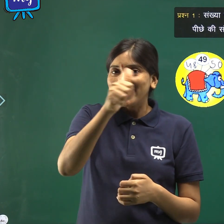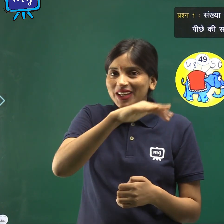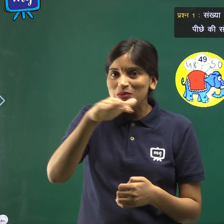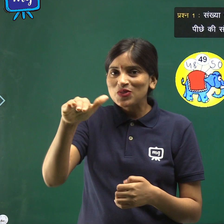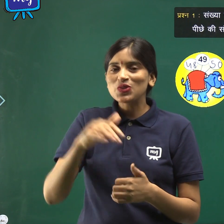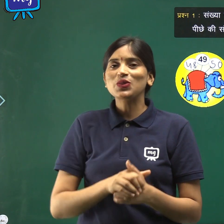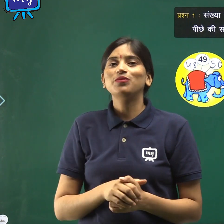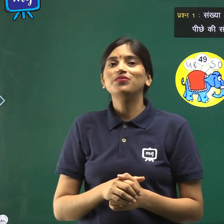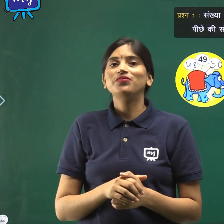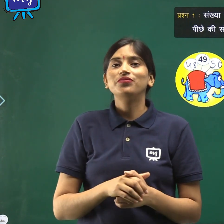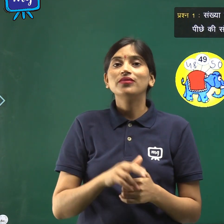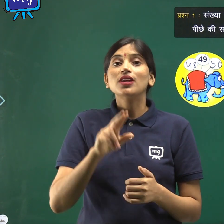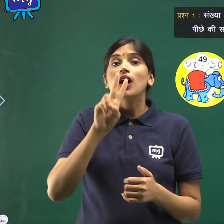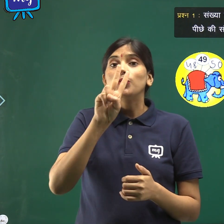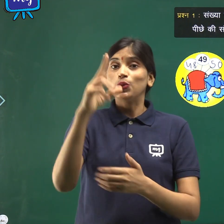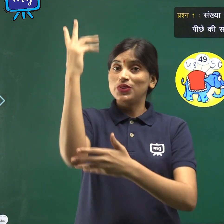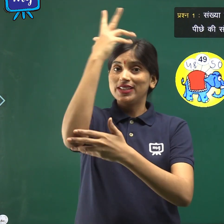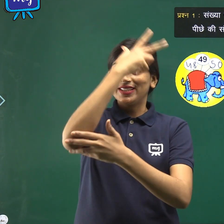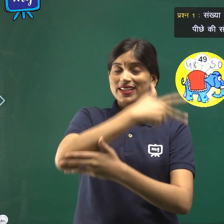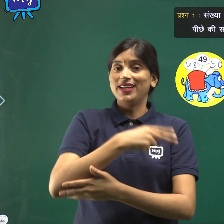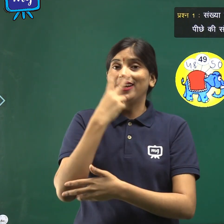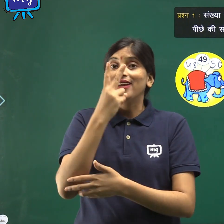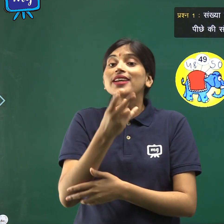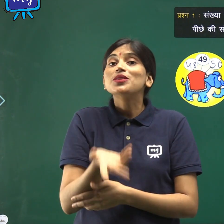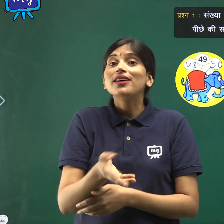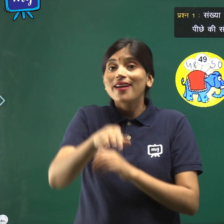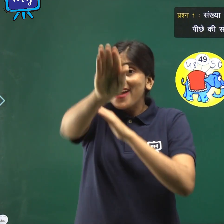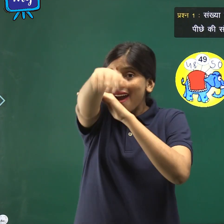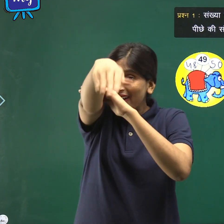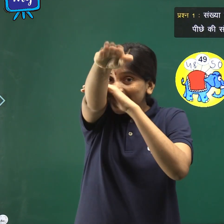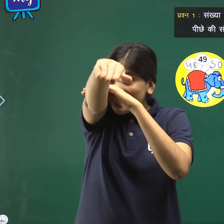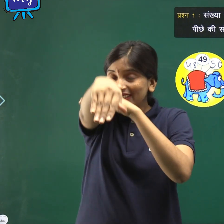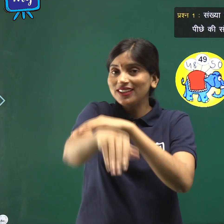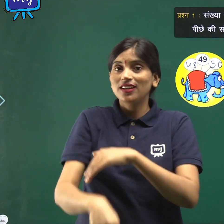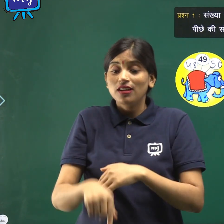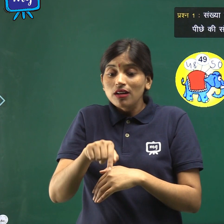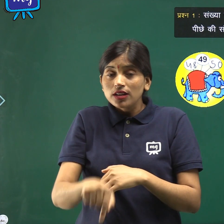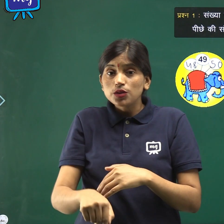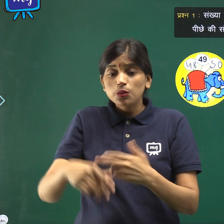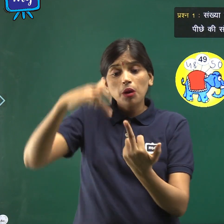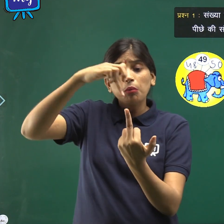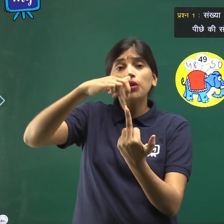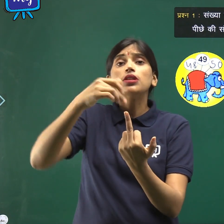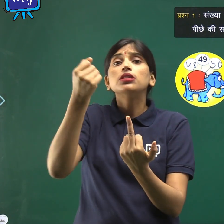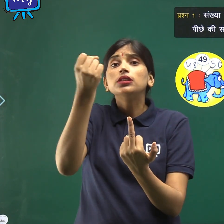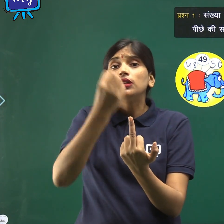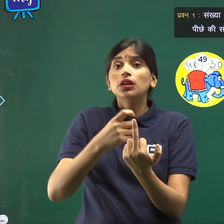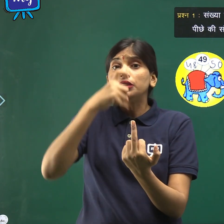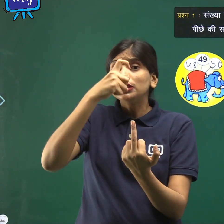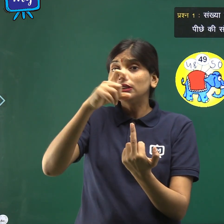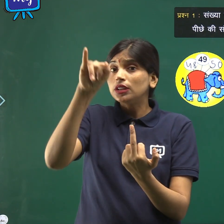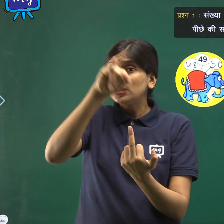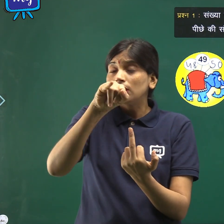बच्चों, अब दूसरी पिक्चर देखो, इसमें भी क्या है? हाथी। अब इसमें बीच में कितने हैं?